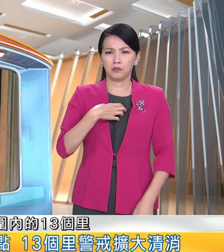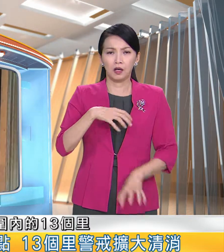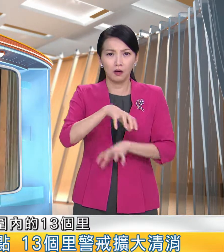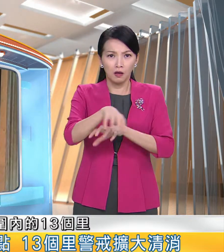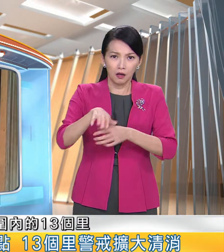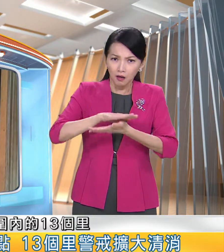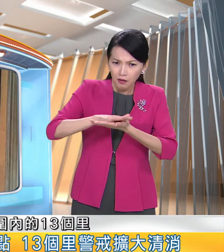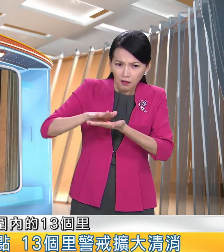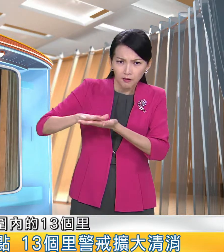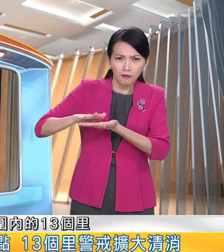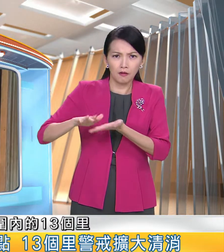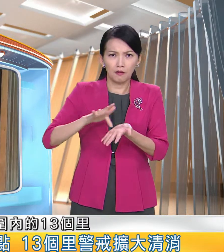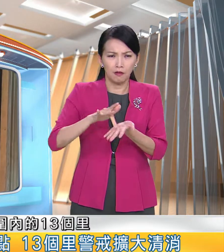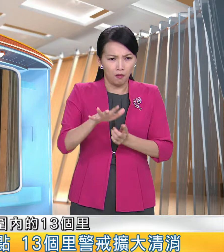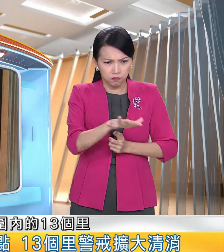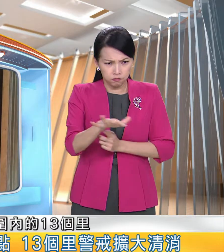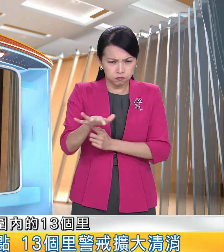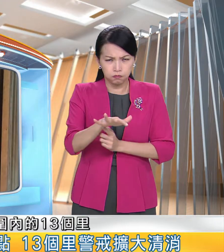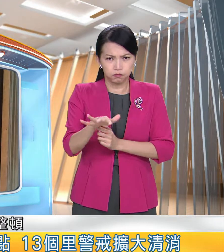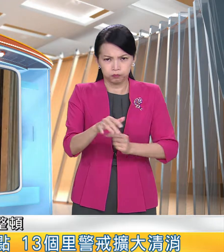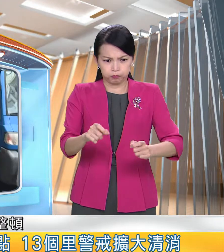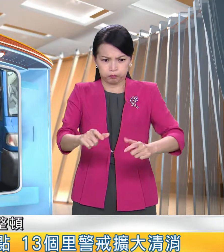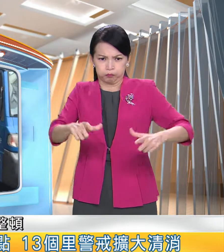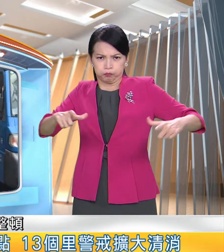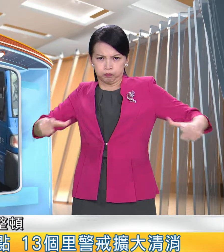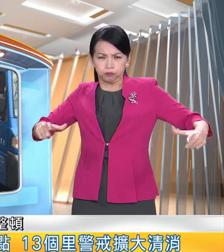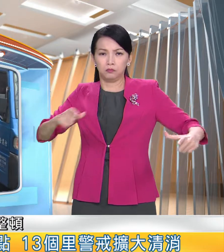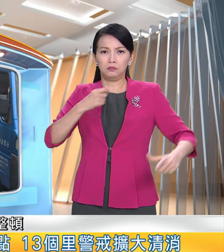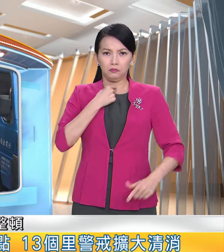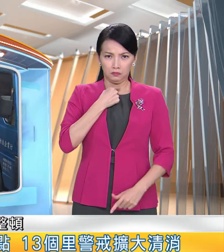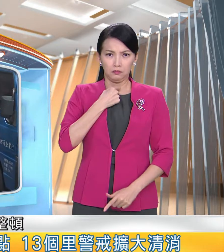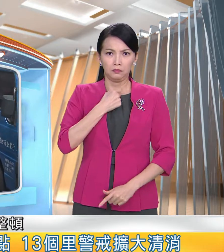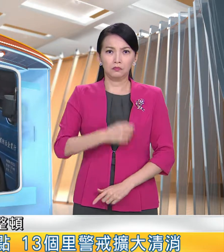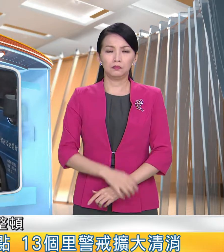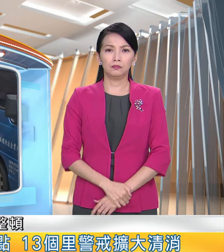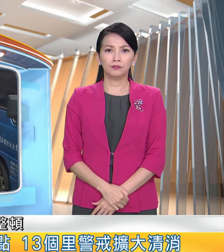围内的13个里扩大清消及环境诊断。